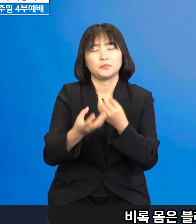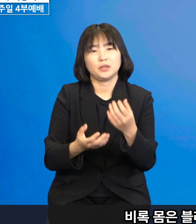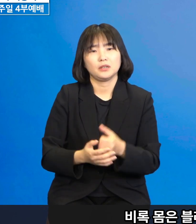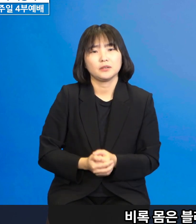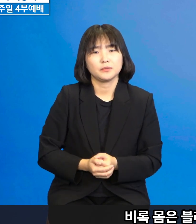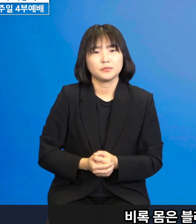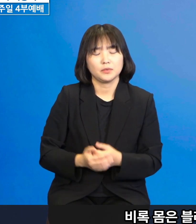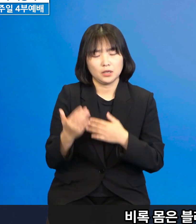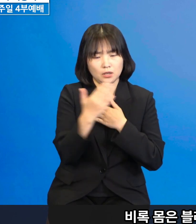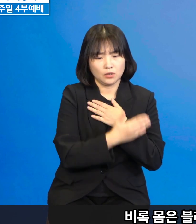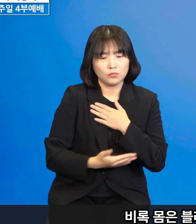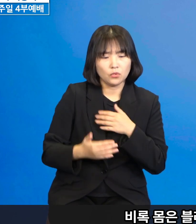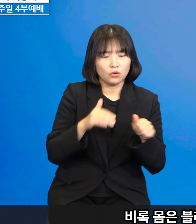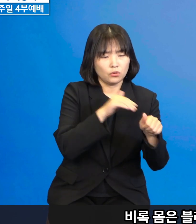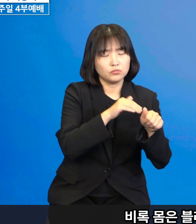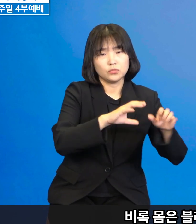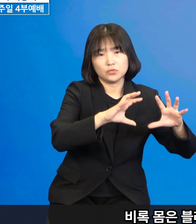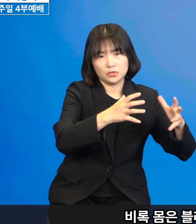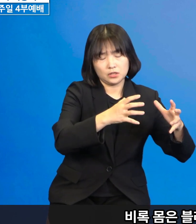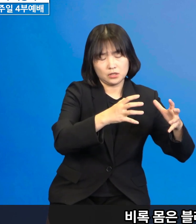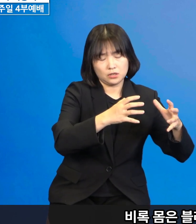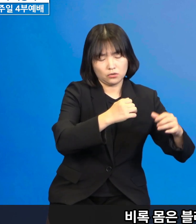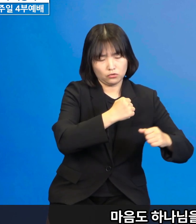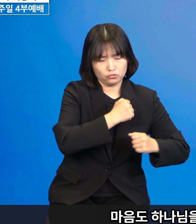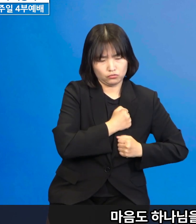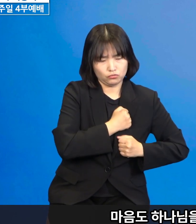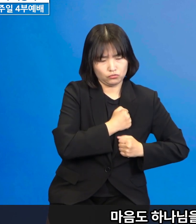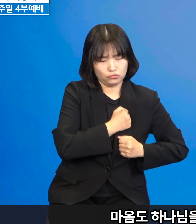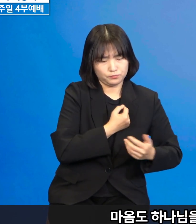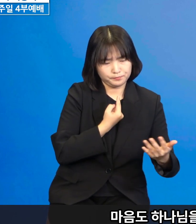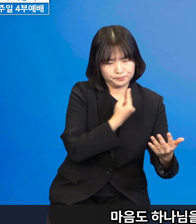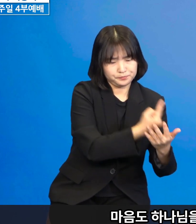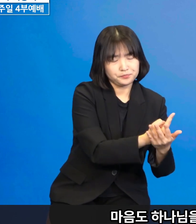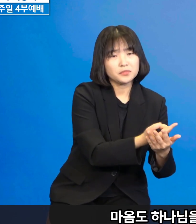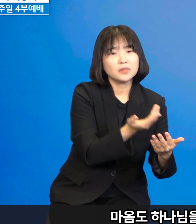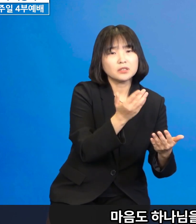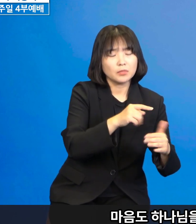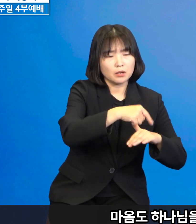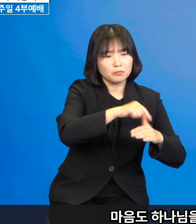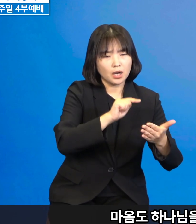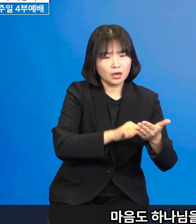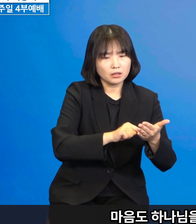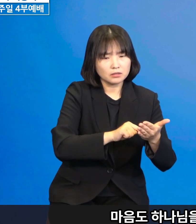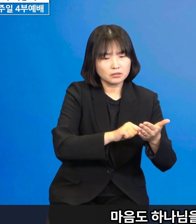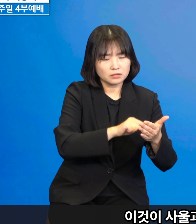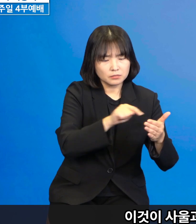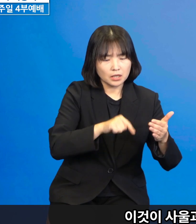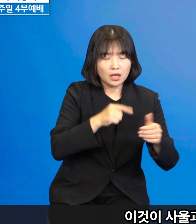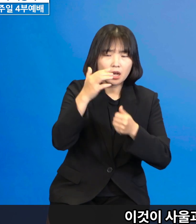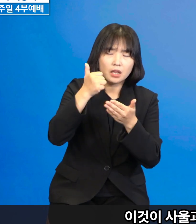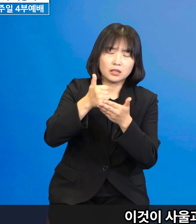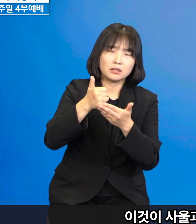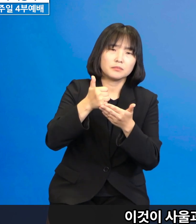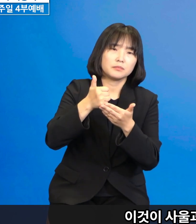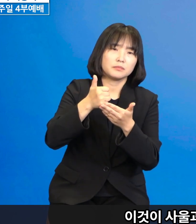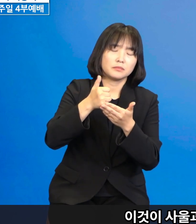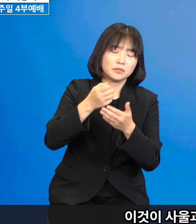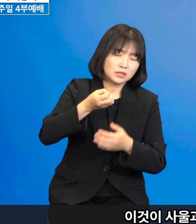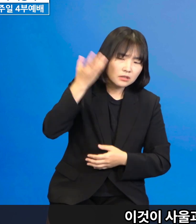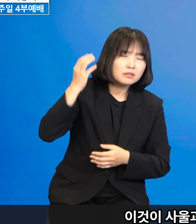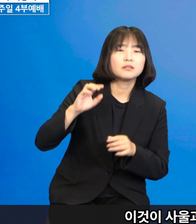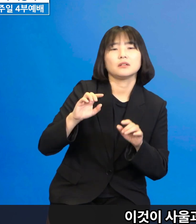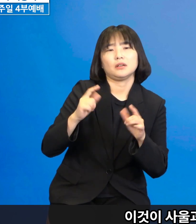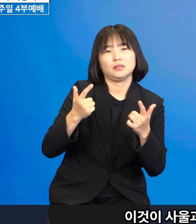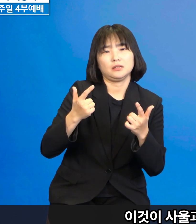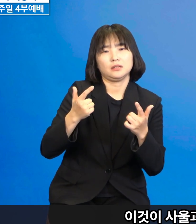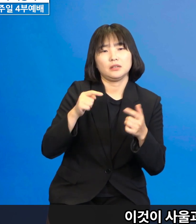비록 몸은 블레셋 군에 와 있지만 마음도 하나님을 등진 것은 아닙니다. 이것이 사울과